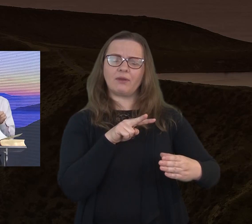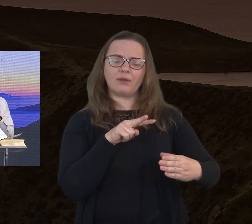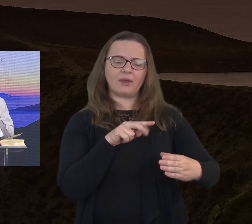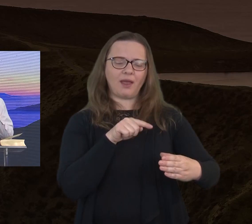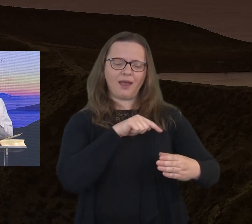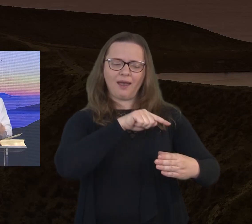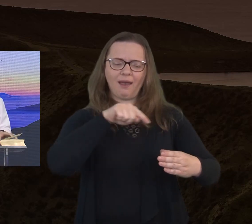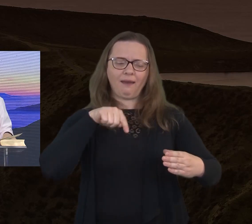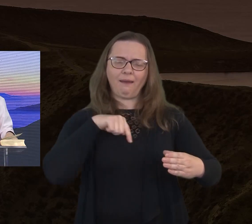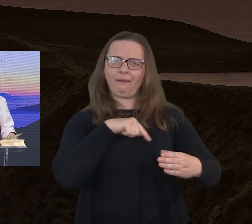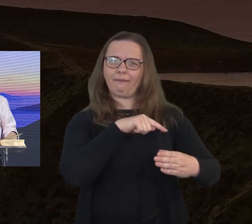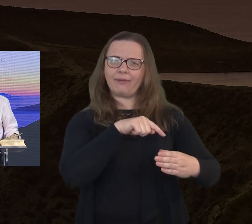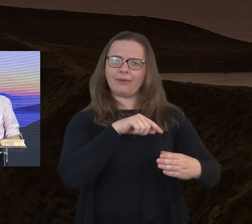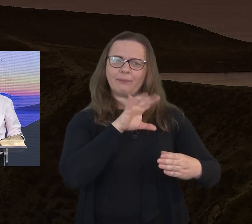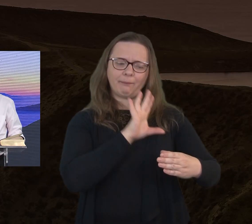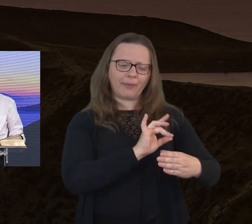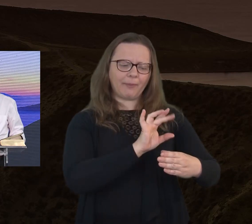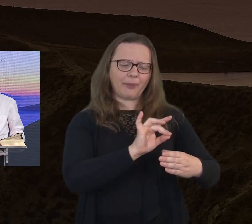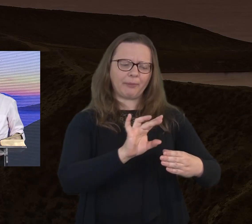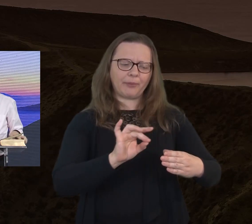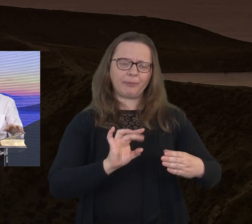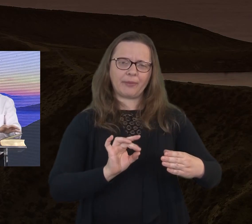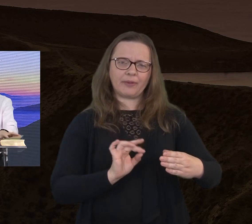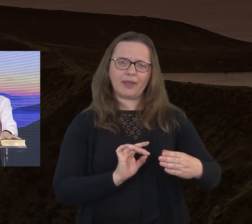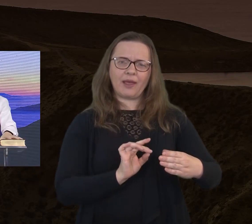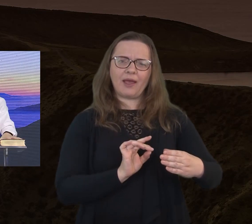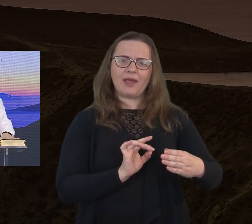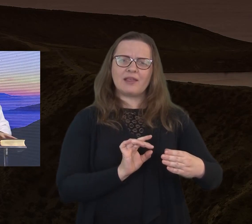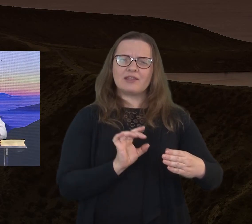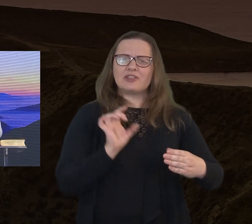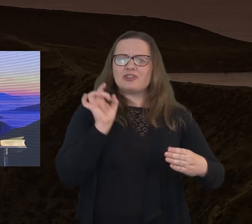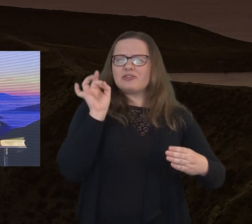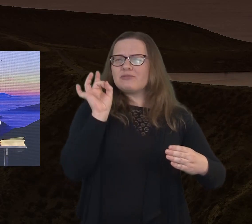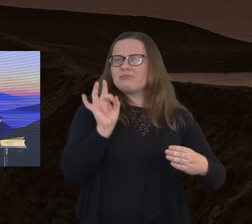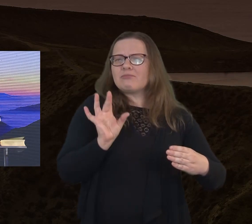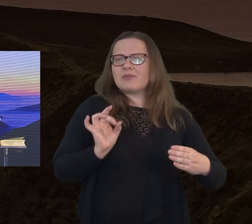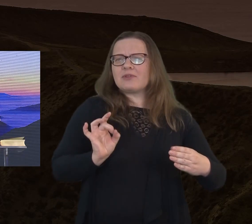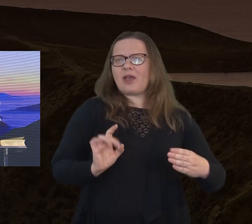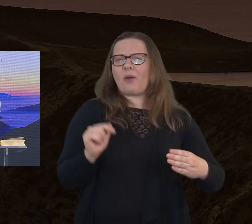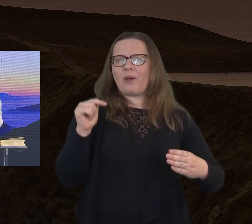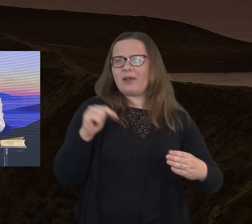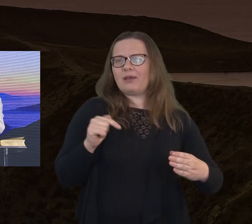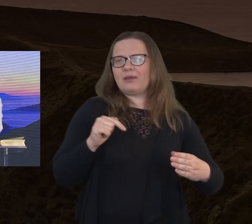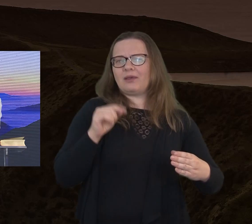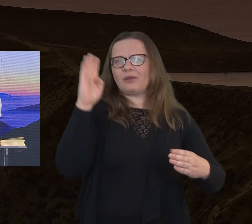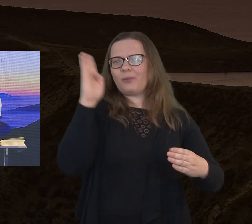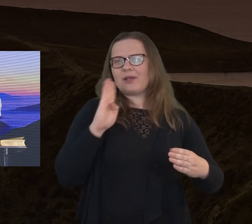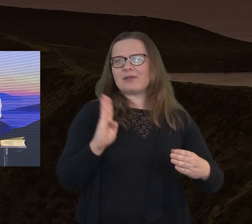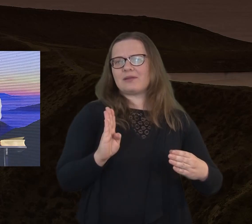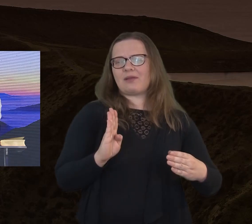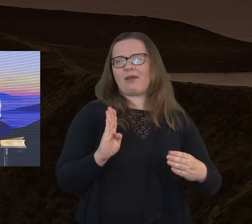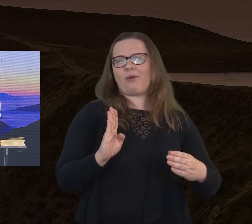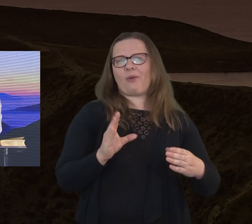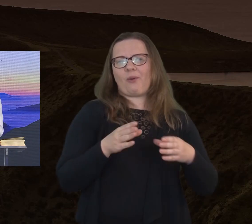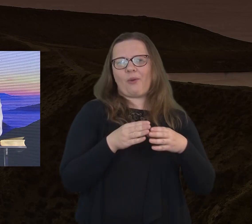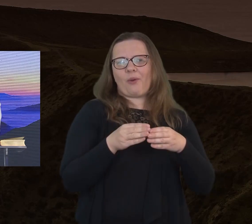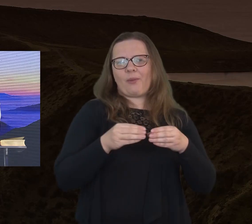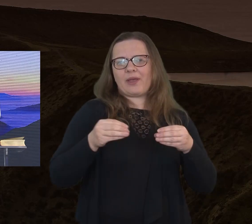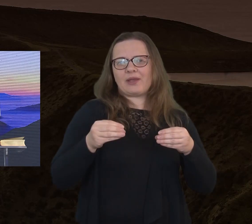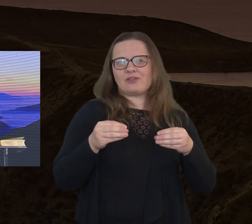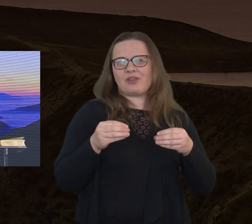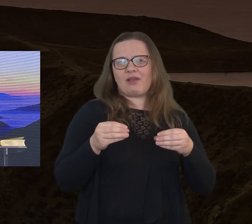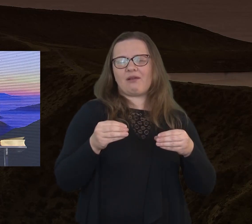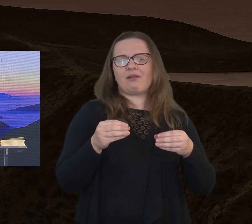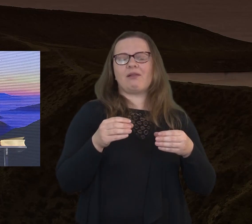representados as riquezas do Brasil, tá? Tem a berinjela, tomate,